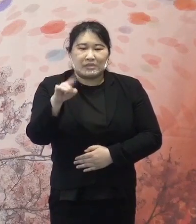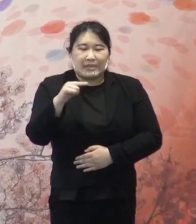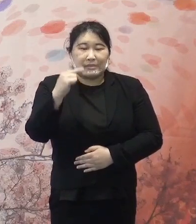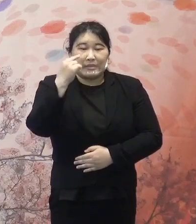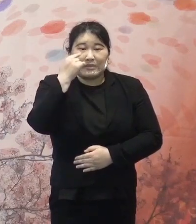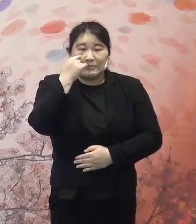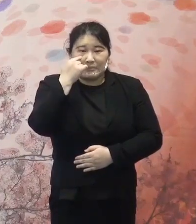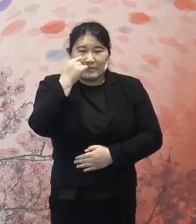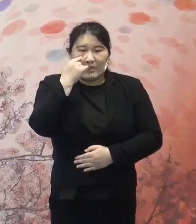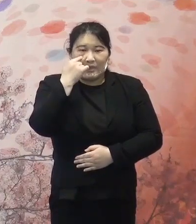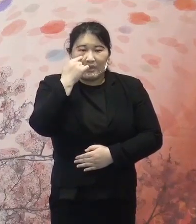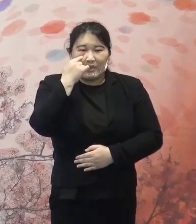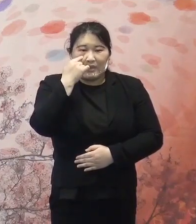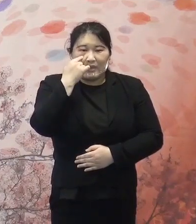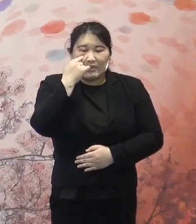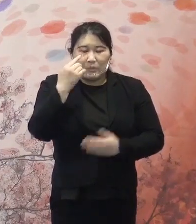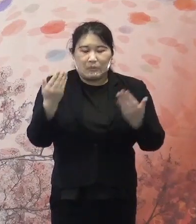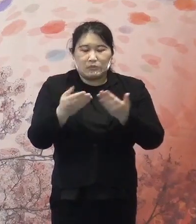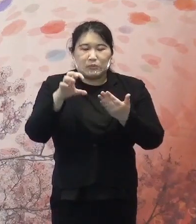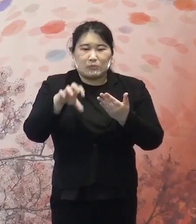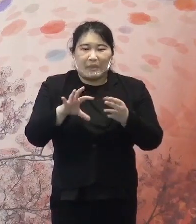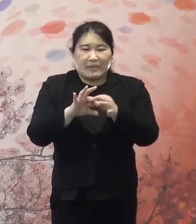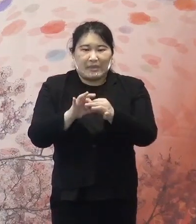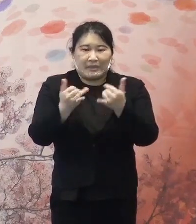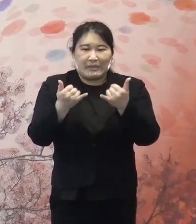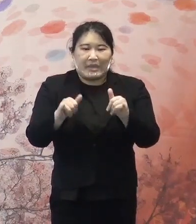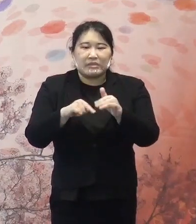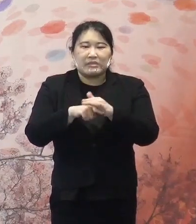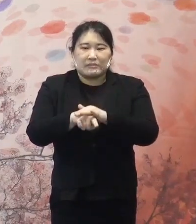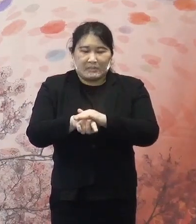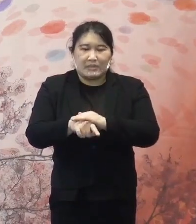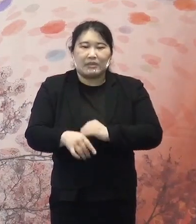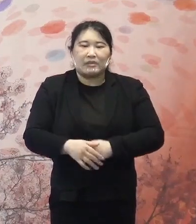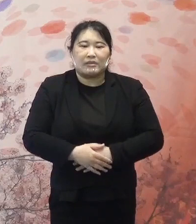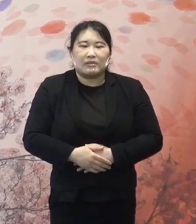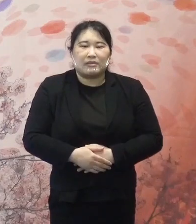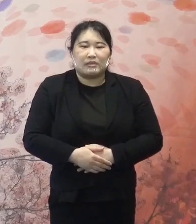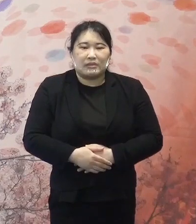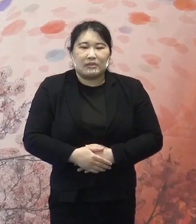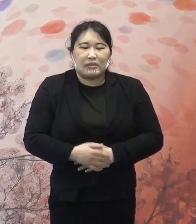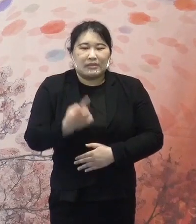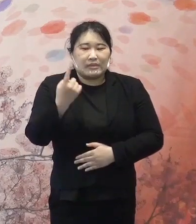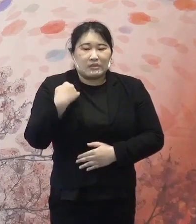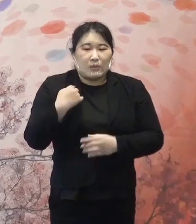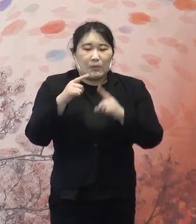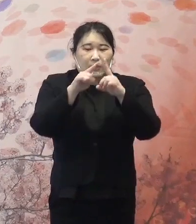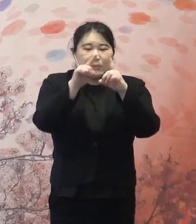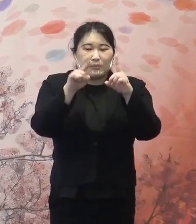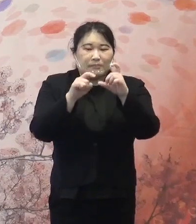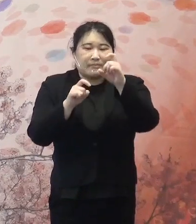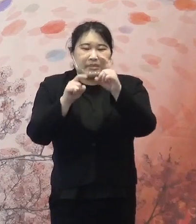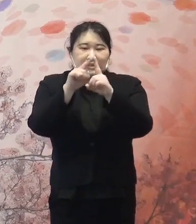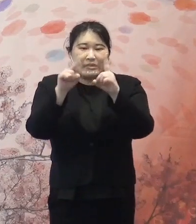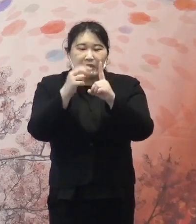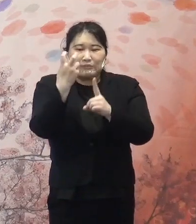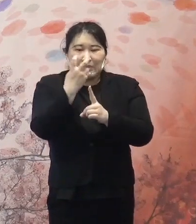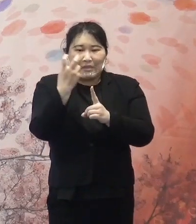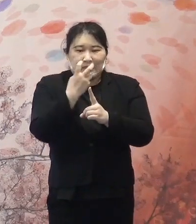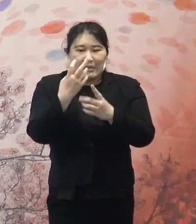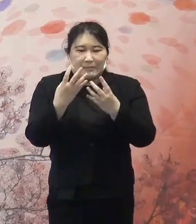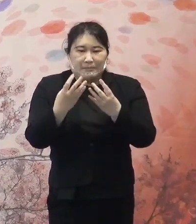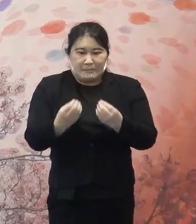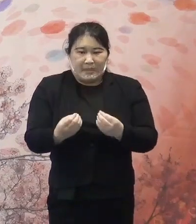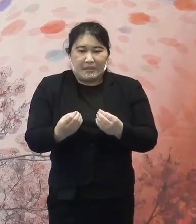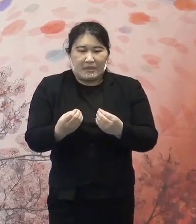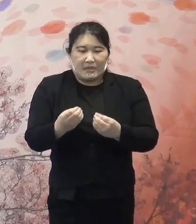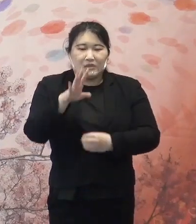の、職場関係者ということになります。昨日 PCR 検査した方、40代の男